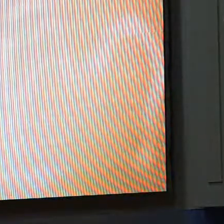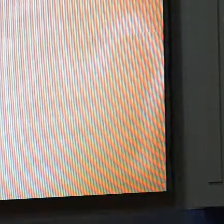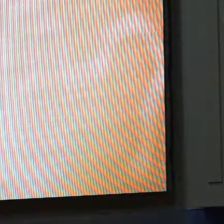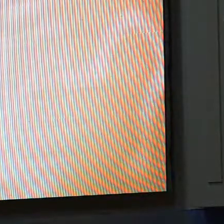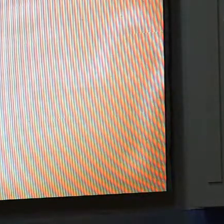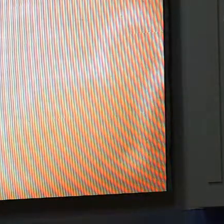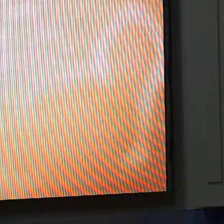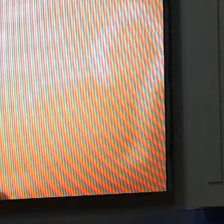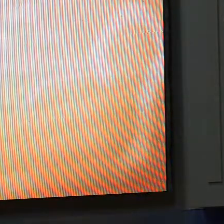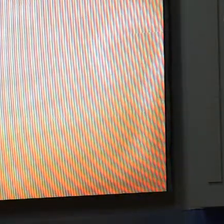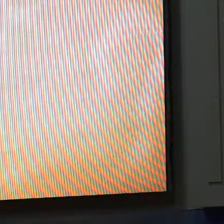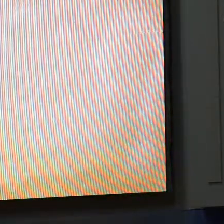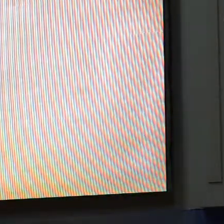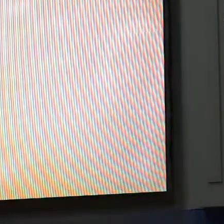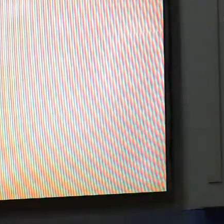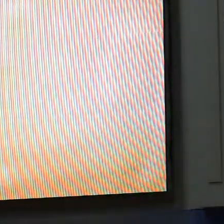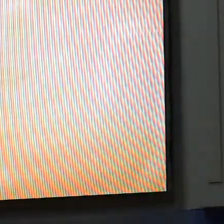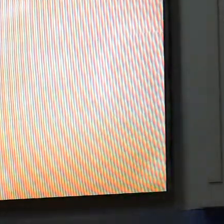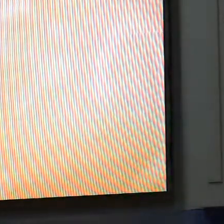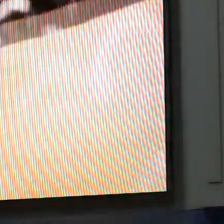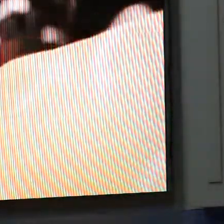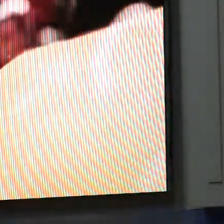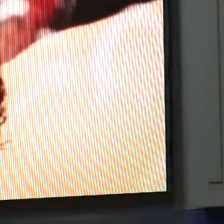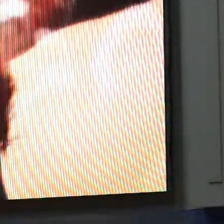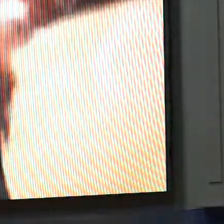무덤에 장사되었을 때